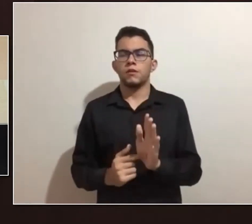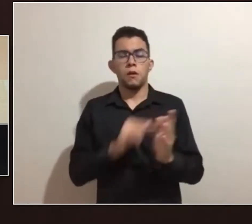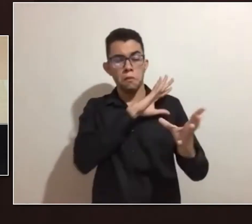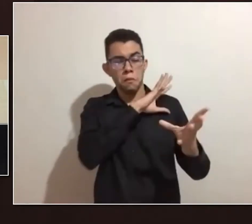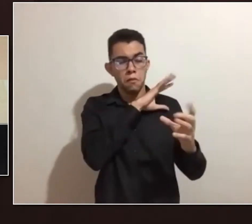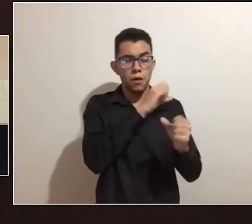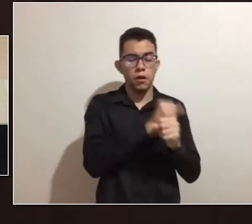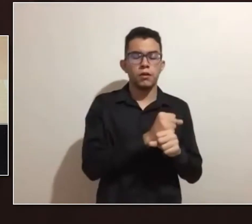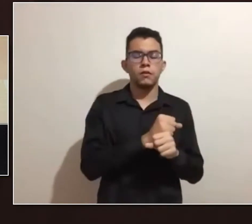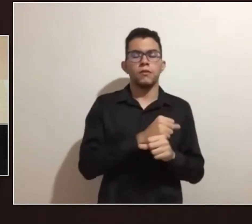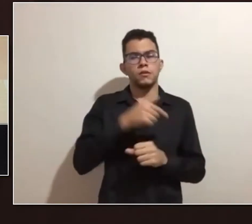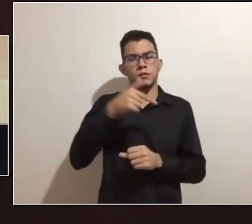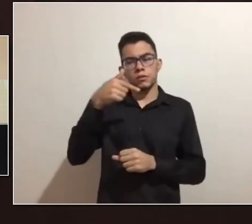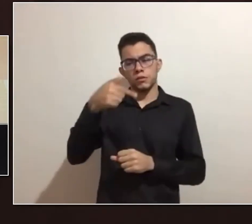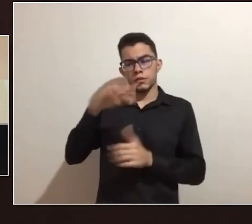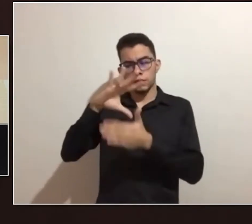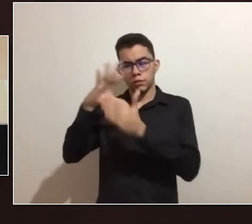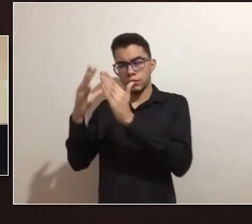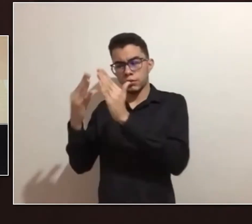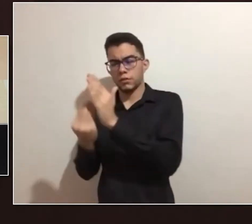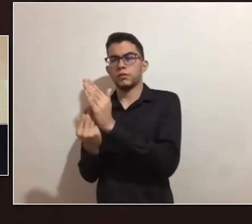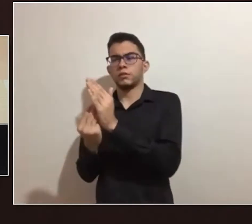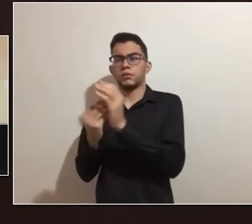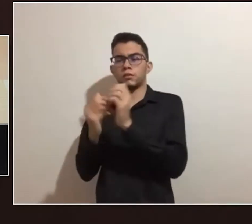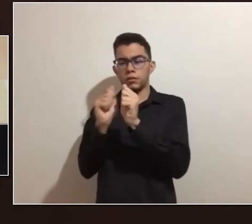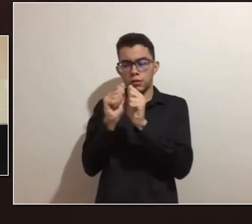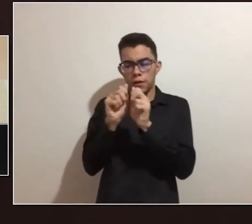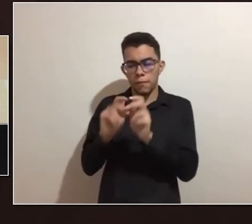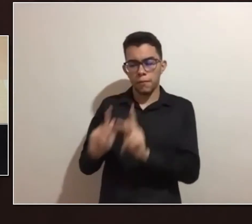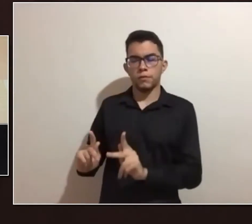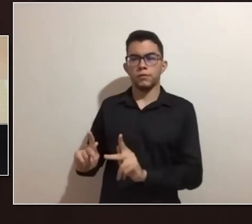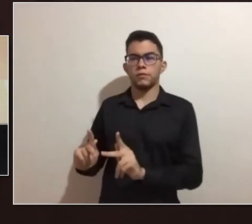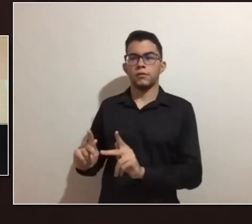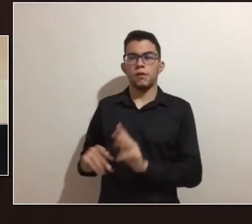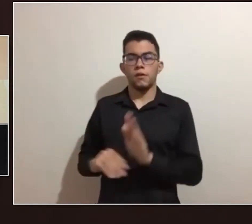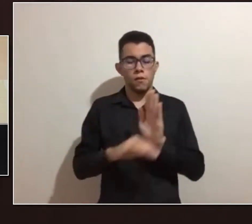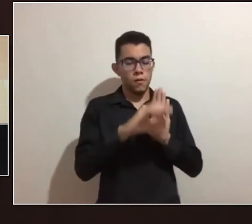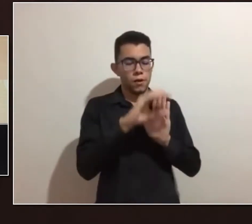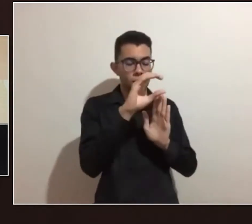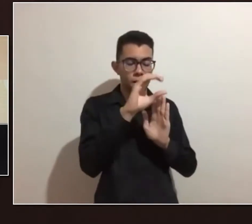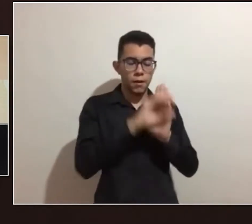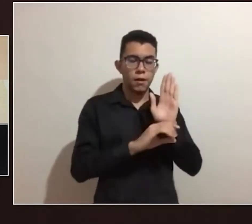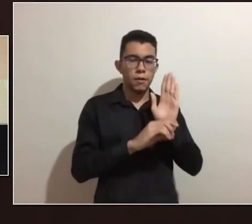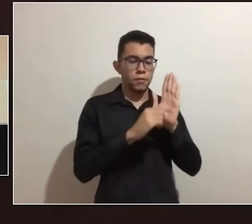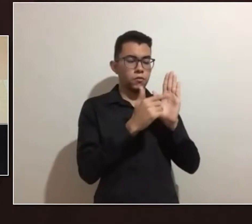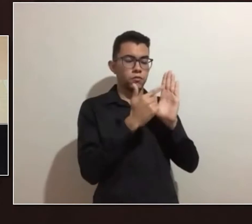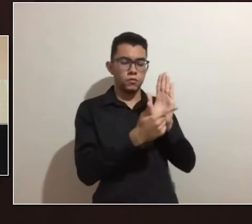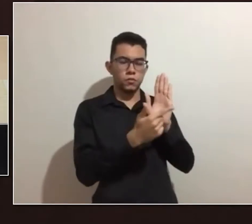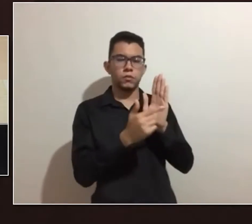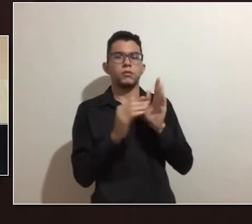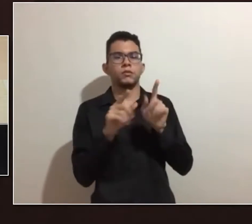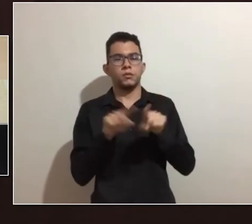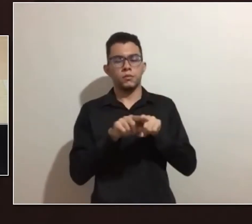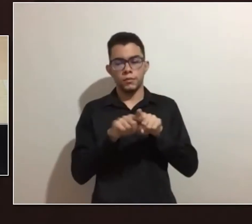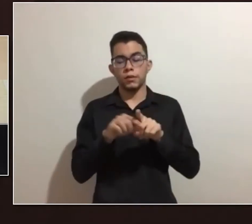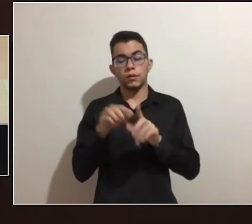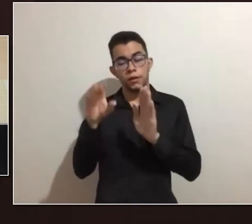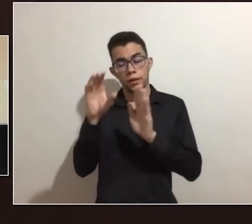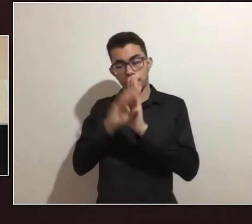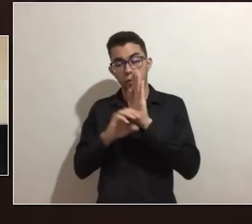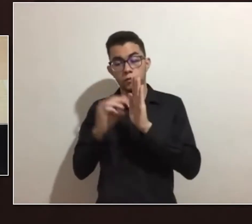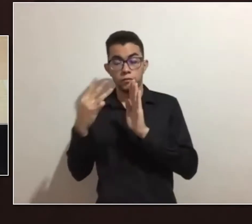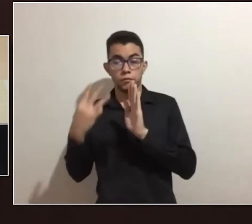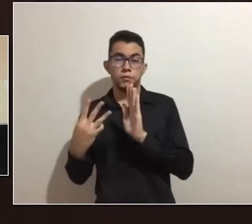do Apocalipse, que estão nos capítulos 2 e 3, mas não com a intenção de